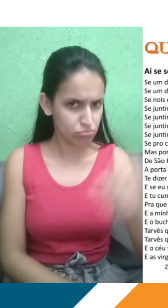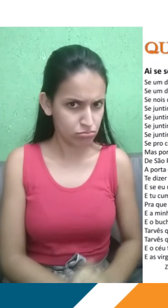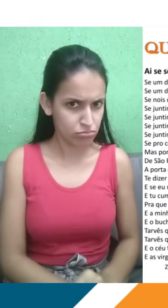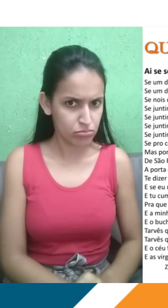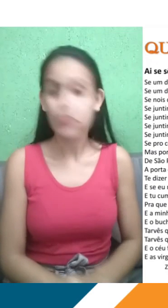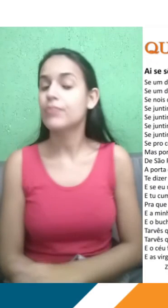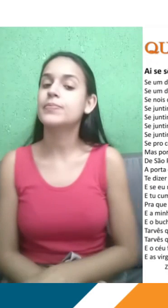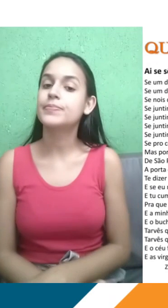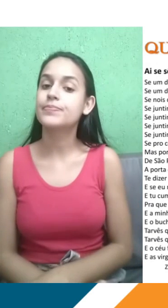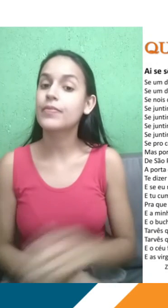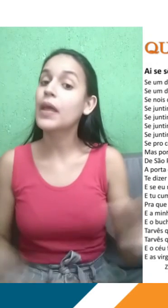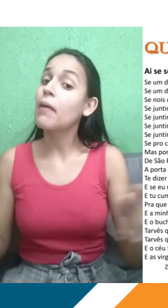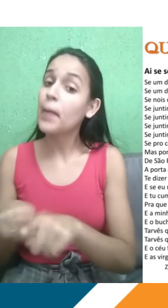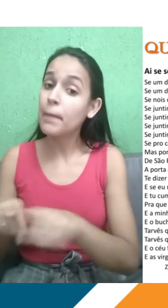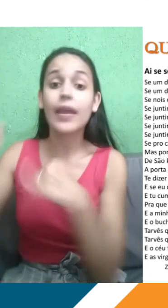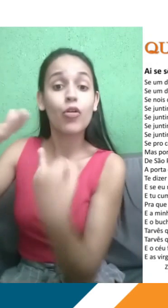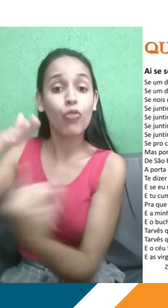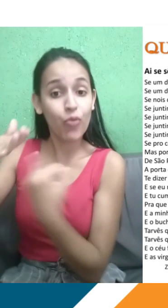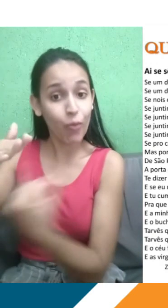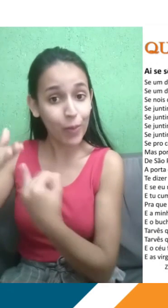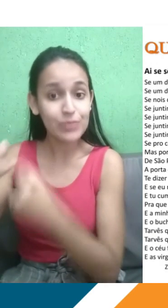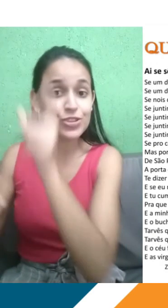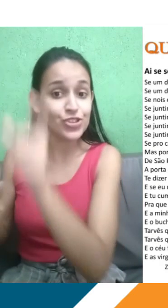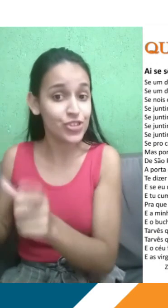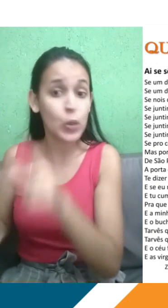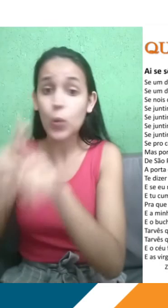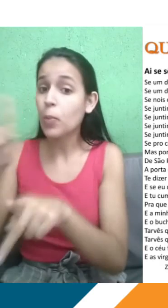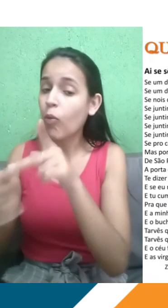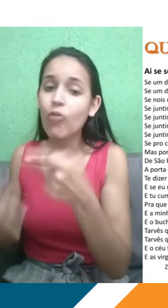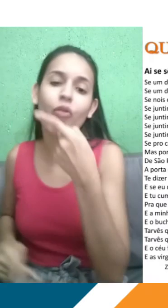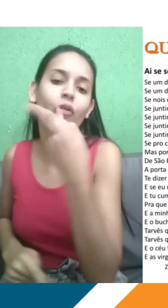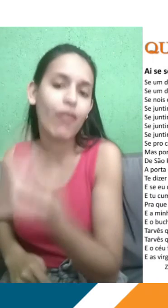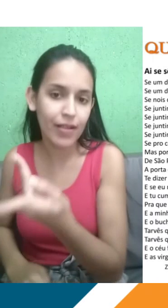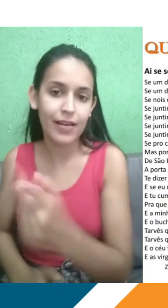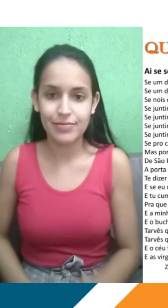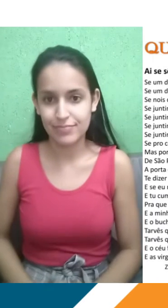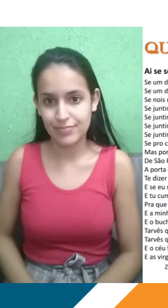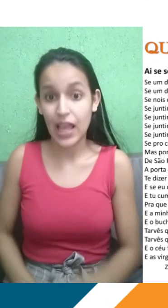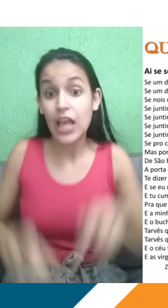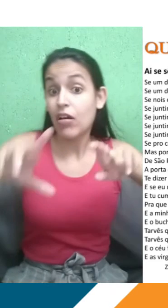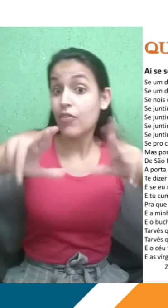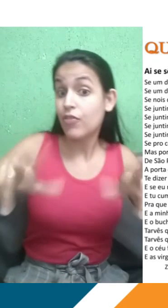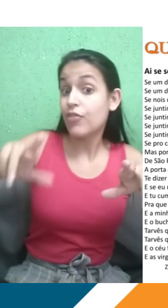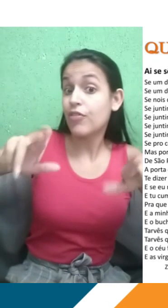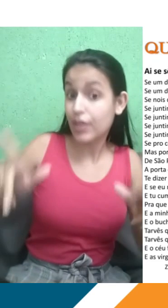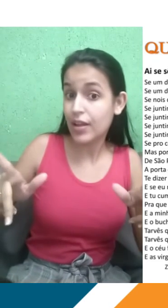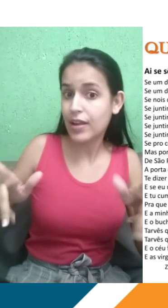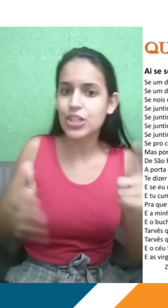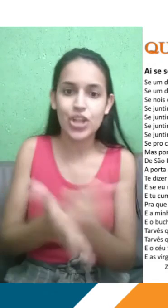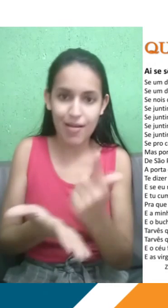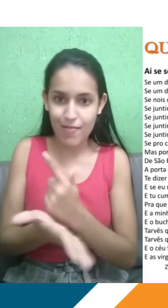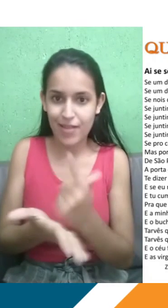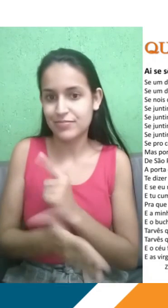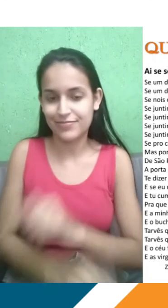as formas representadas pela grafia juntim, nós, talvez, são oriundas do registro popular,